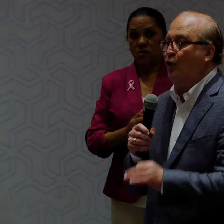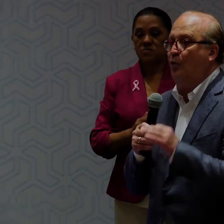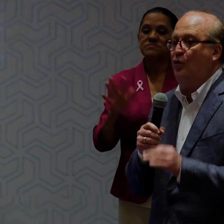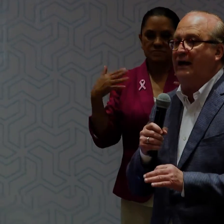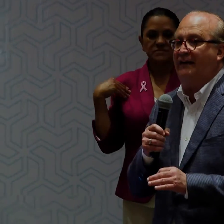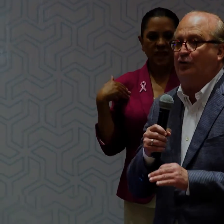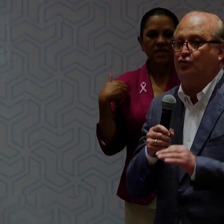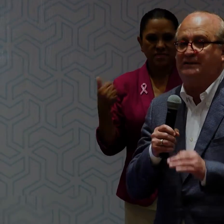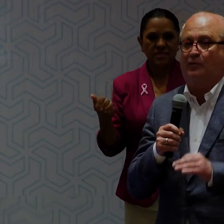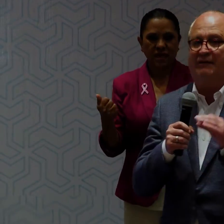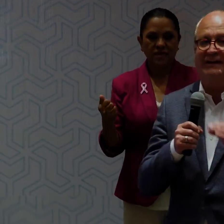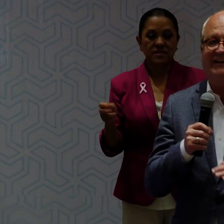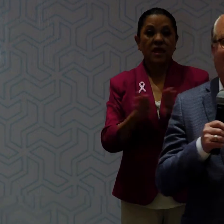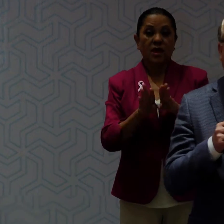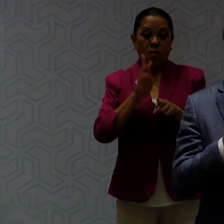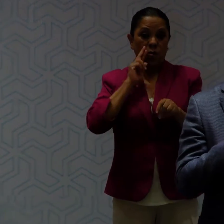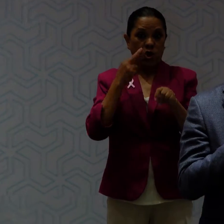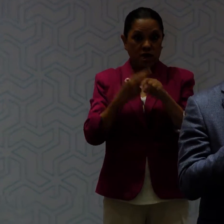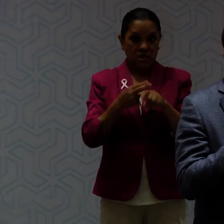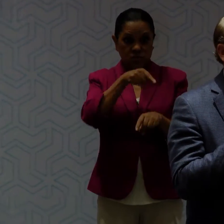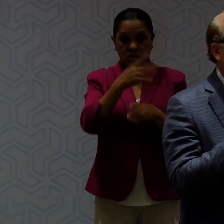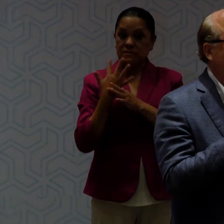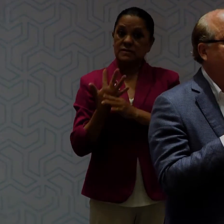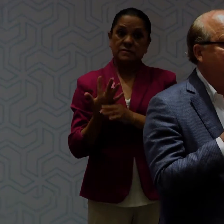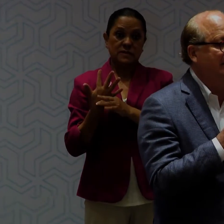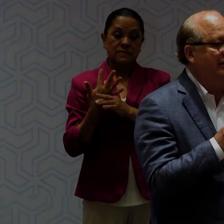entiende como una de sus responsabilidades primarias,